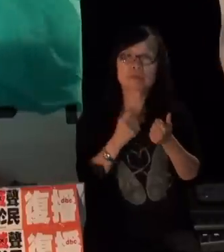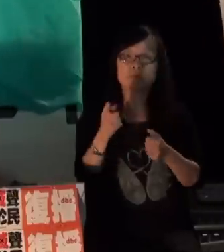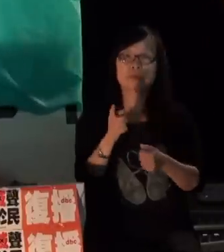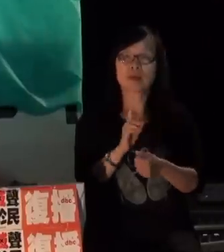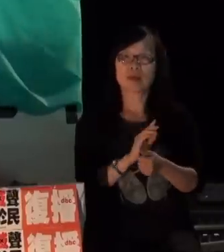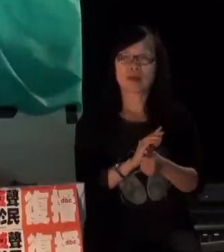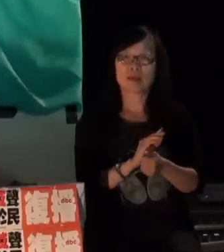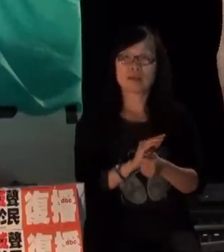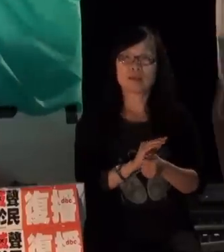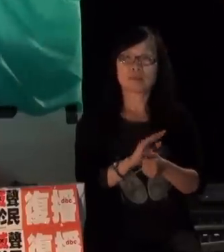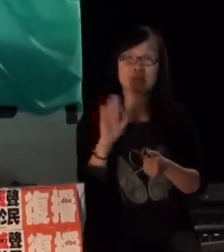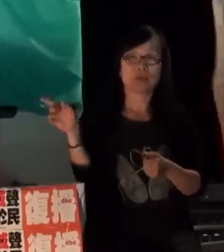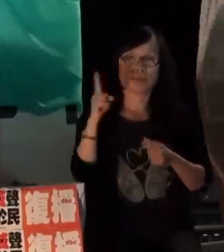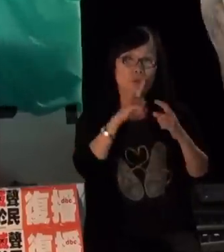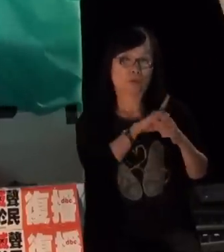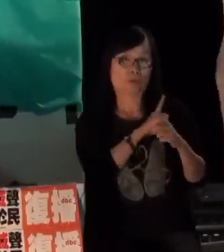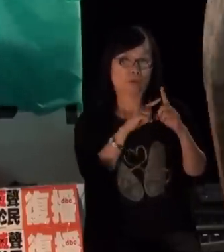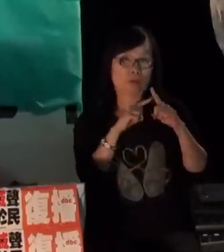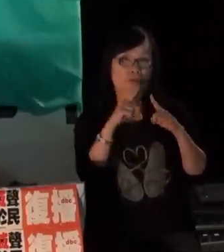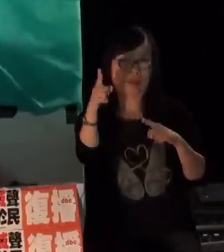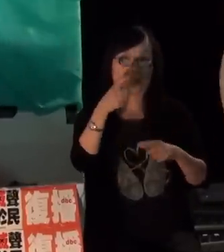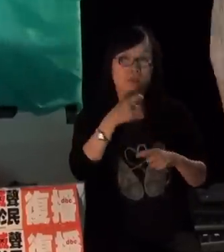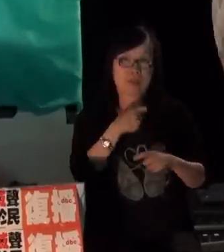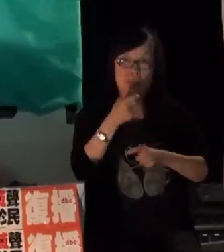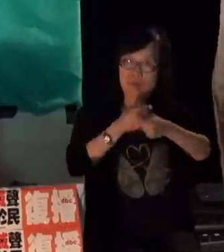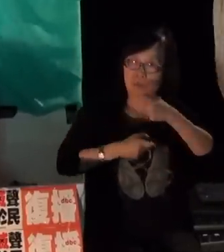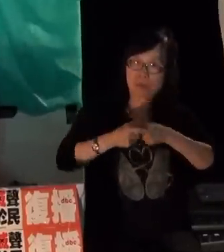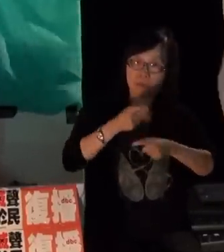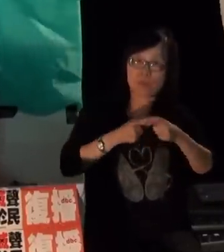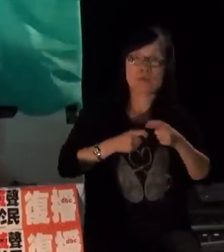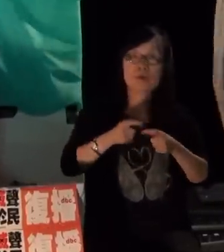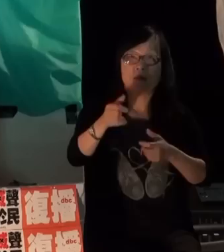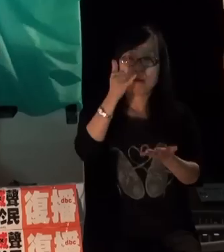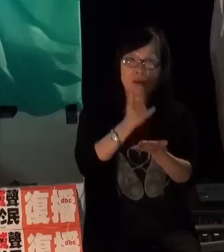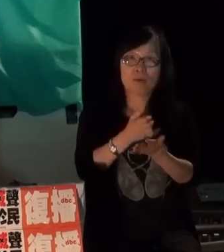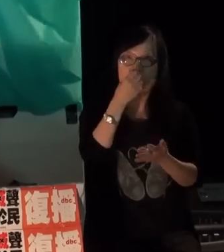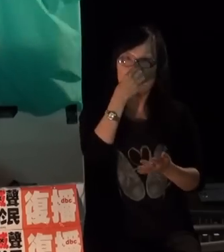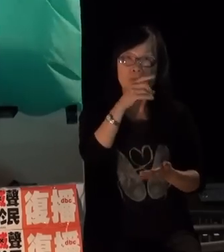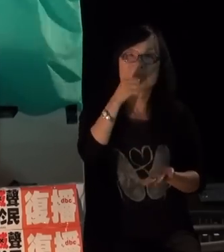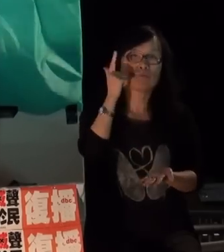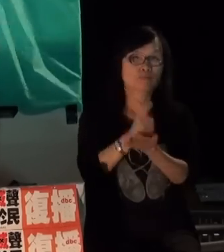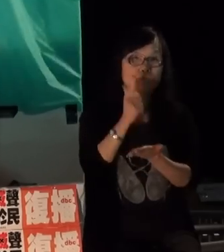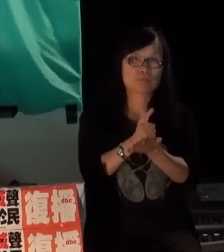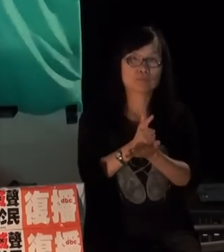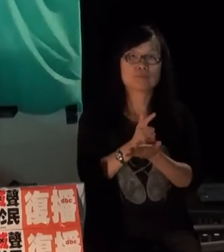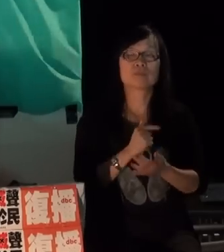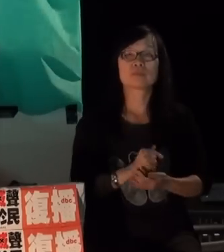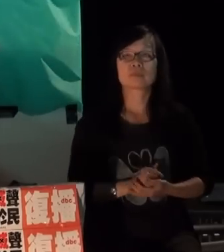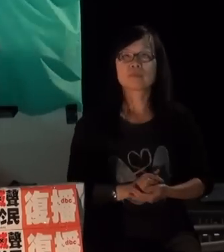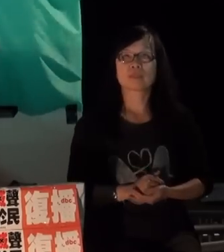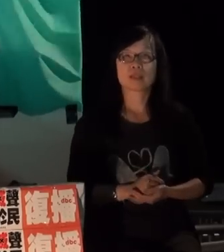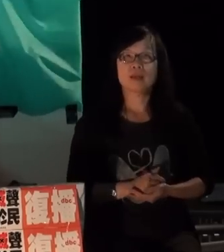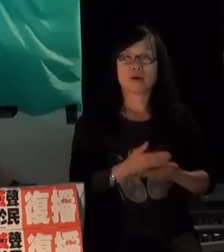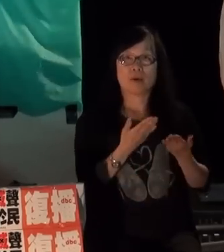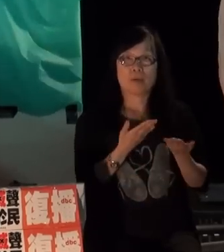是他個人，而是他經營緊嗰樣嘢喺香港而家係非常之重要。而